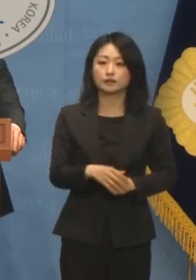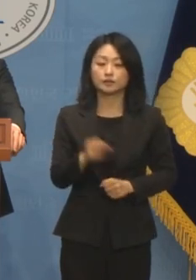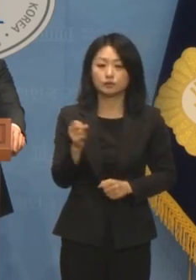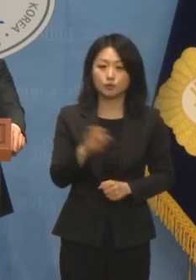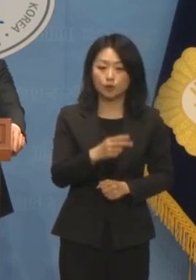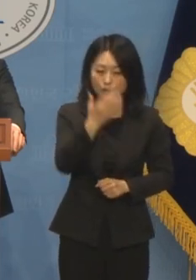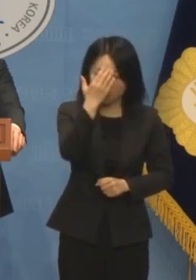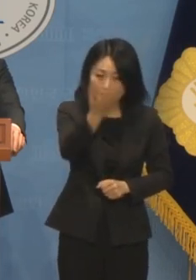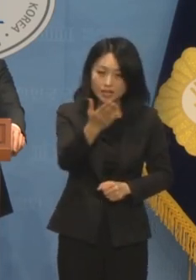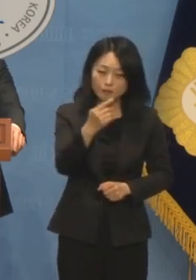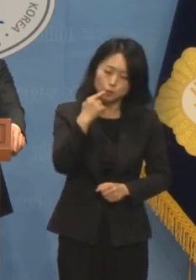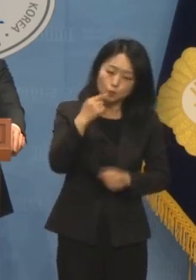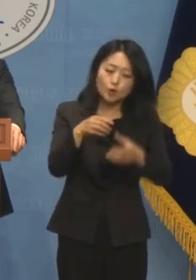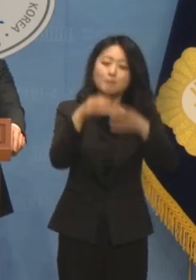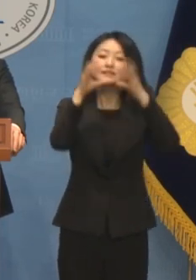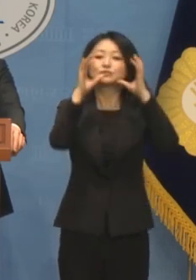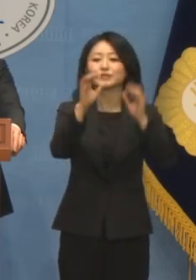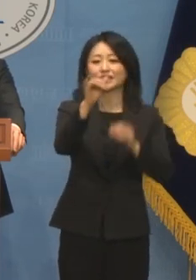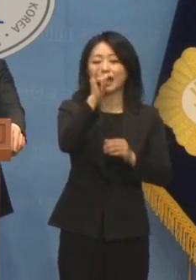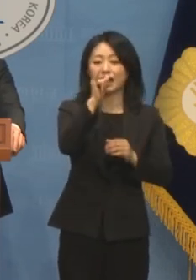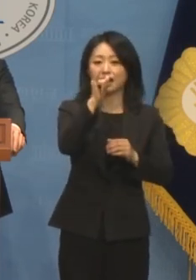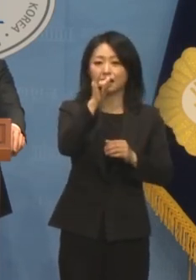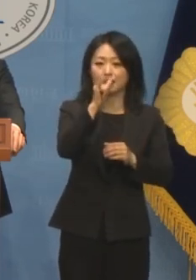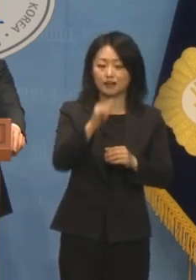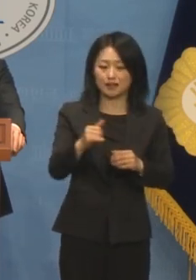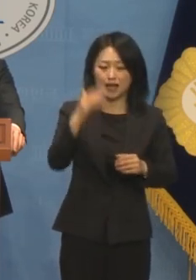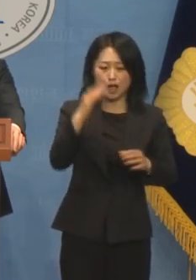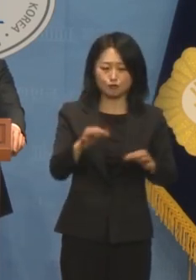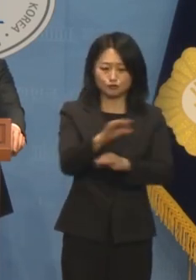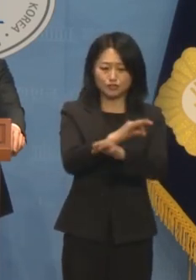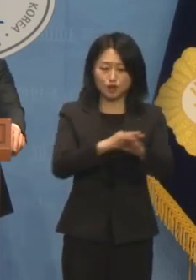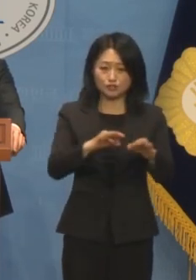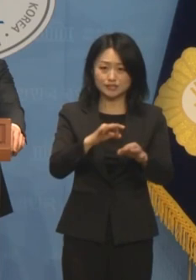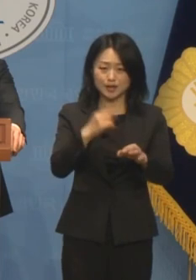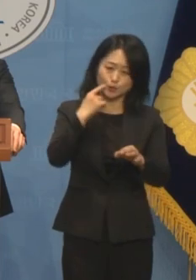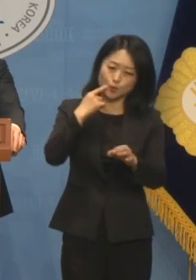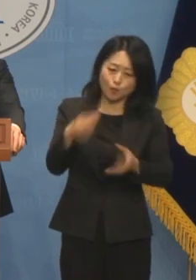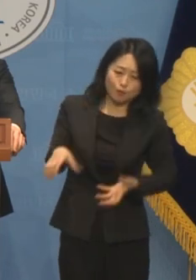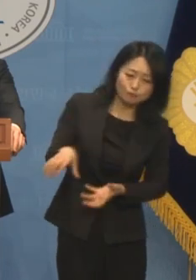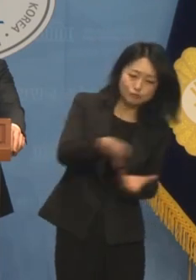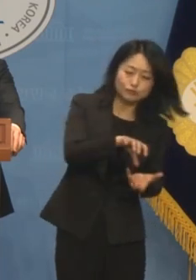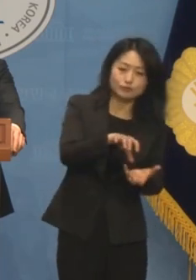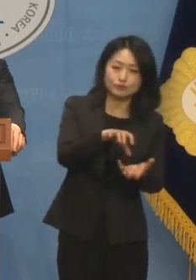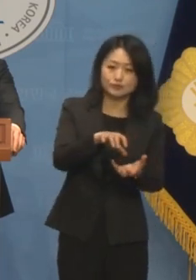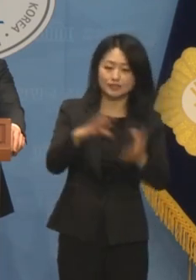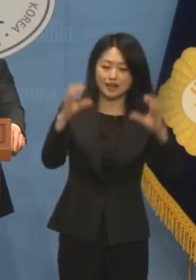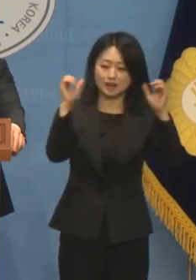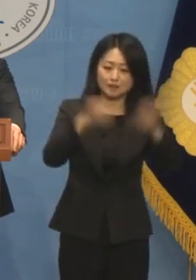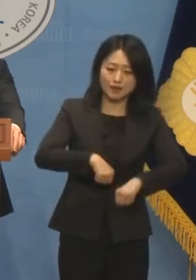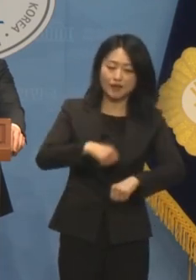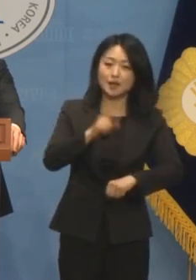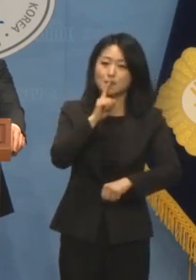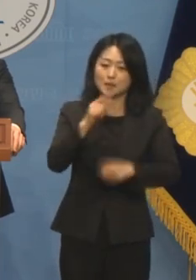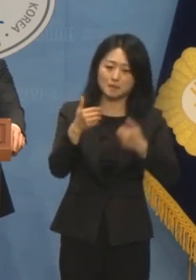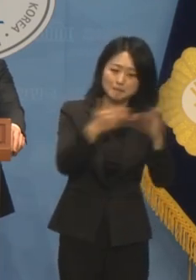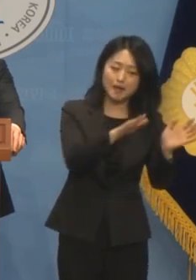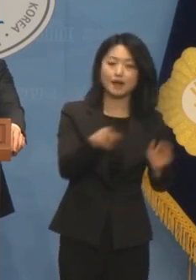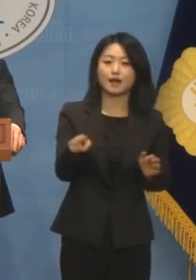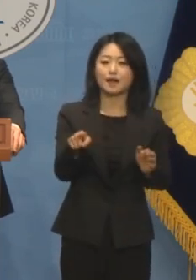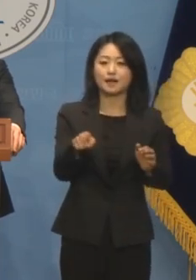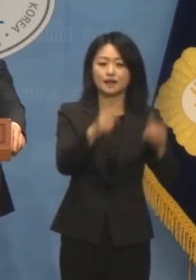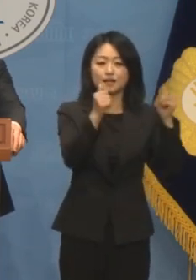양잿물도 마신다며 대한민국 경제에 양잿물을 쏟아붓는 망국적 작태, 사법